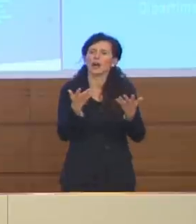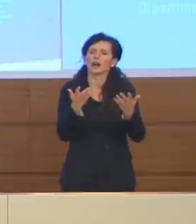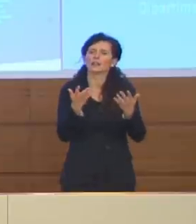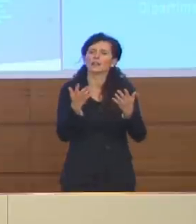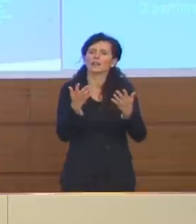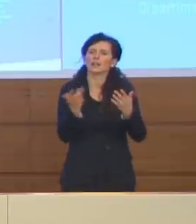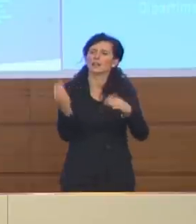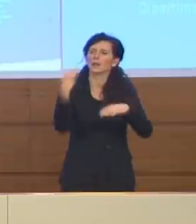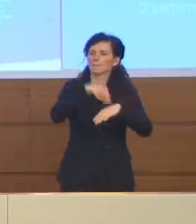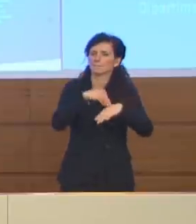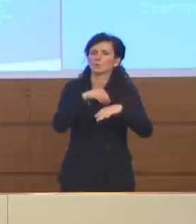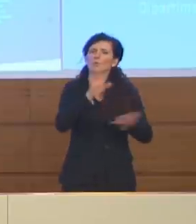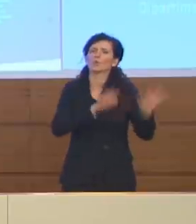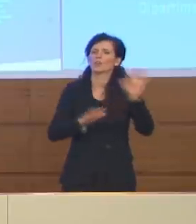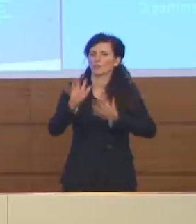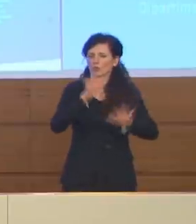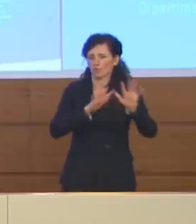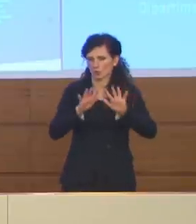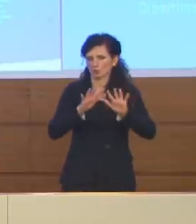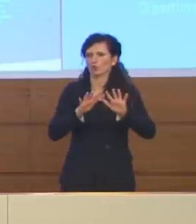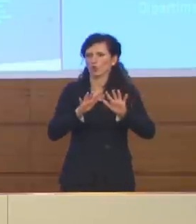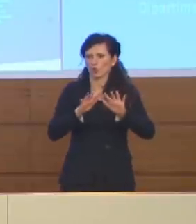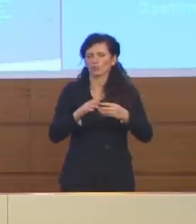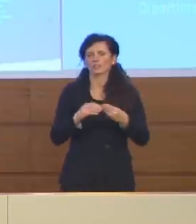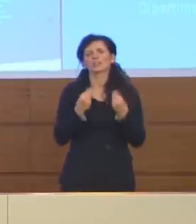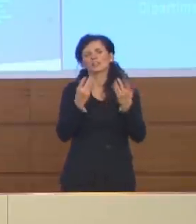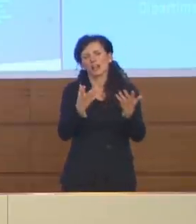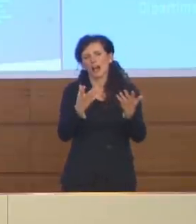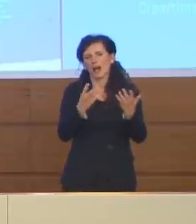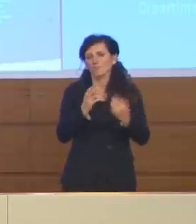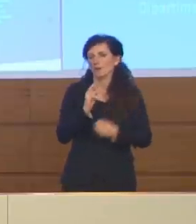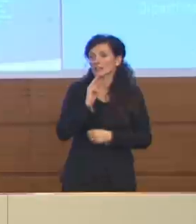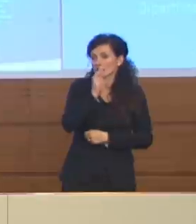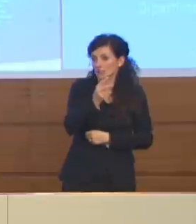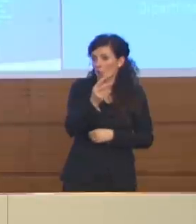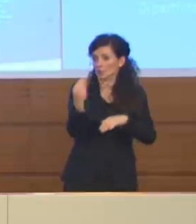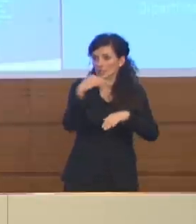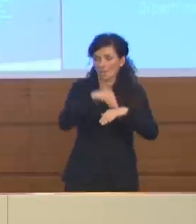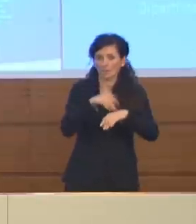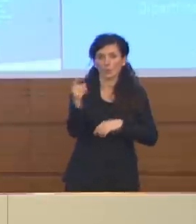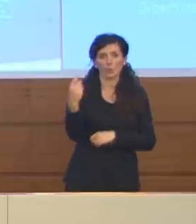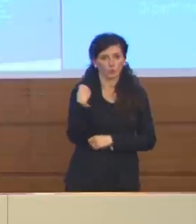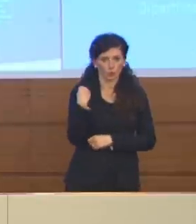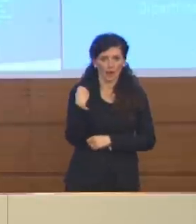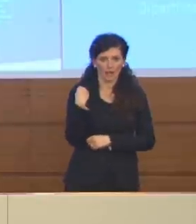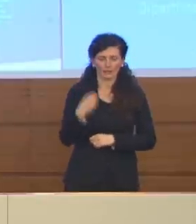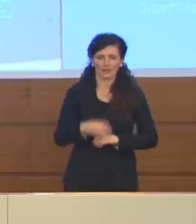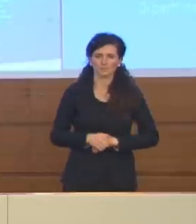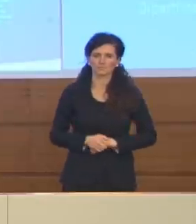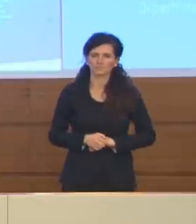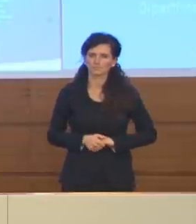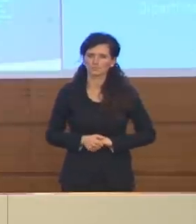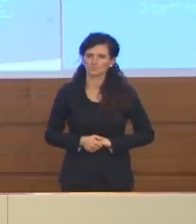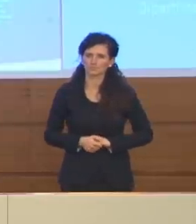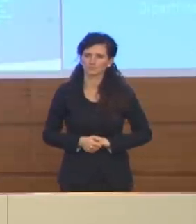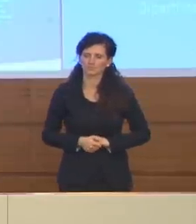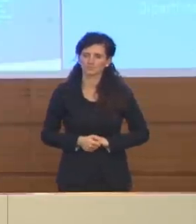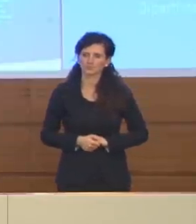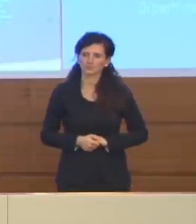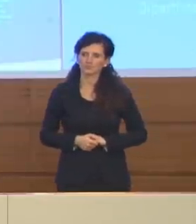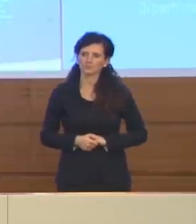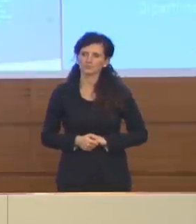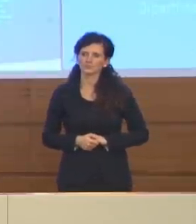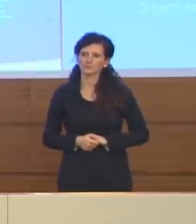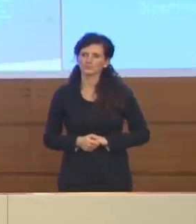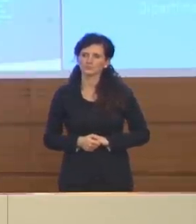ulteriori sfaccettature di risposta alle sue domande la prima riflessione